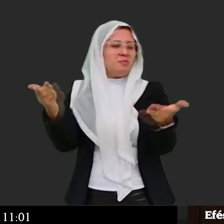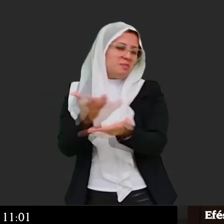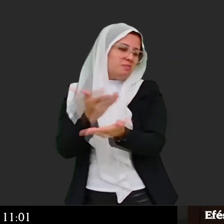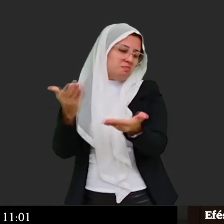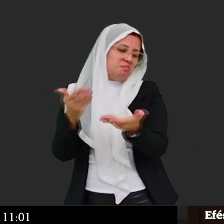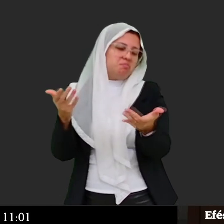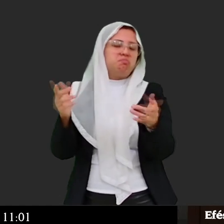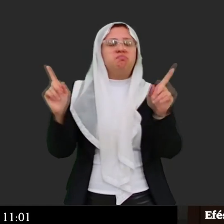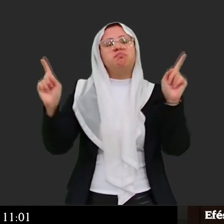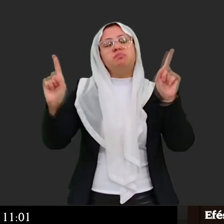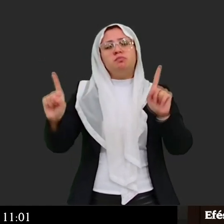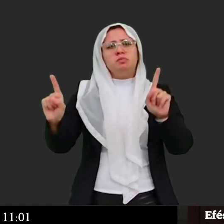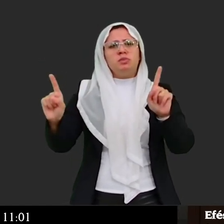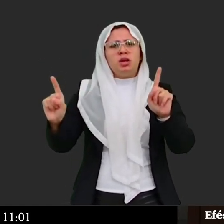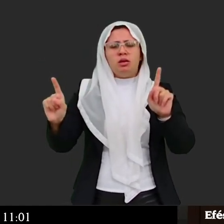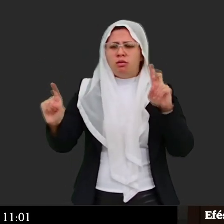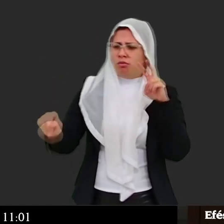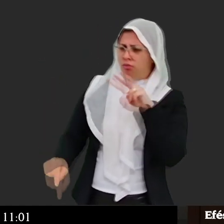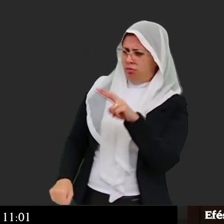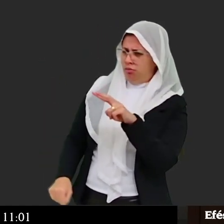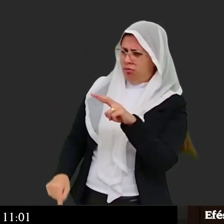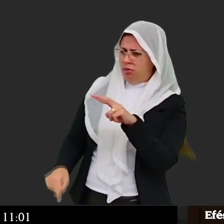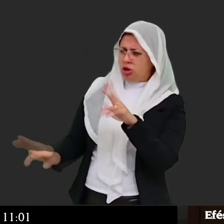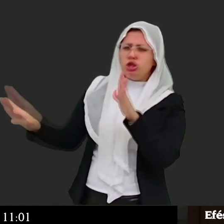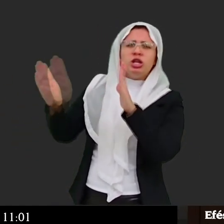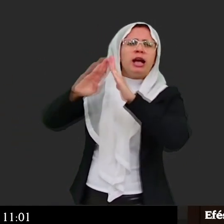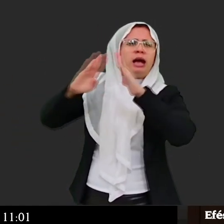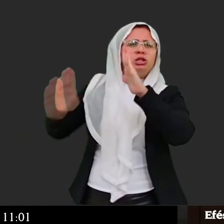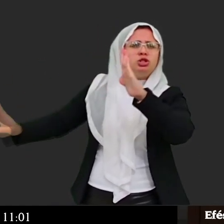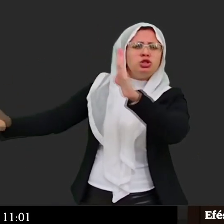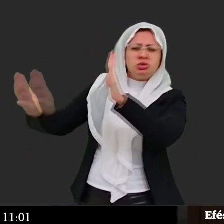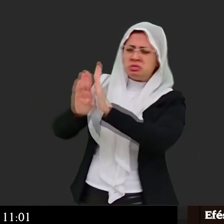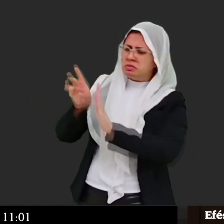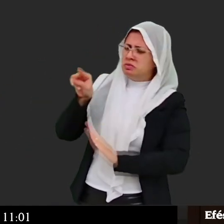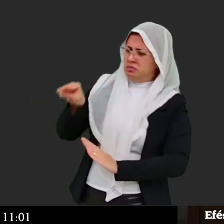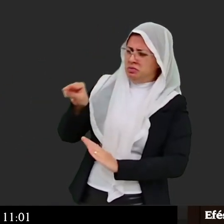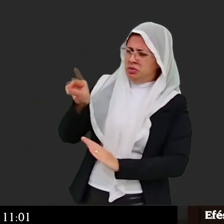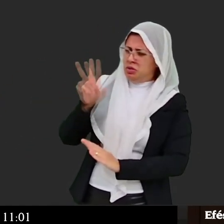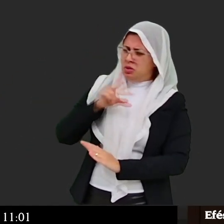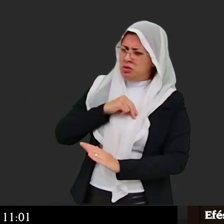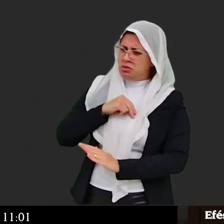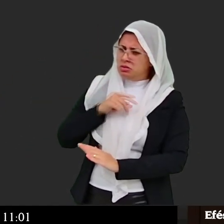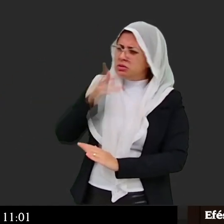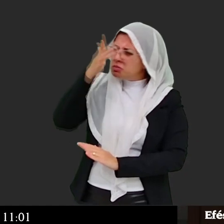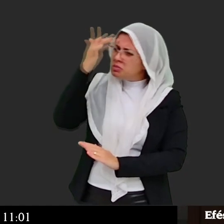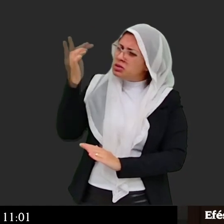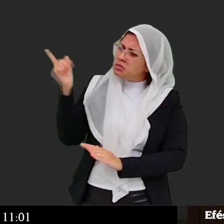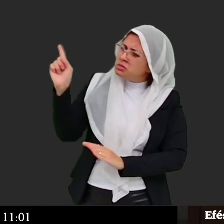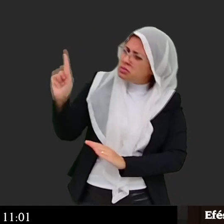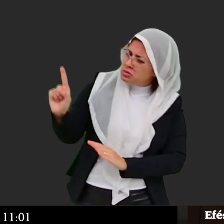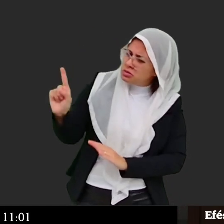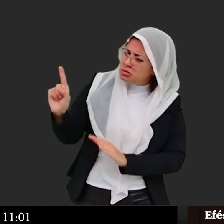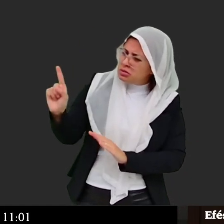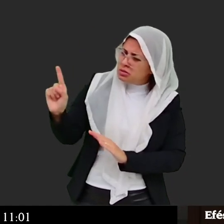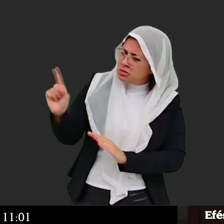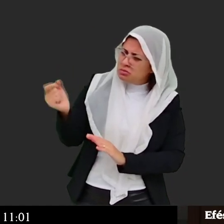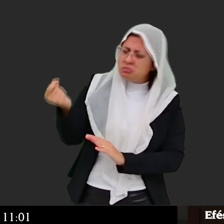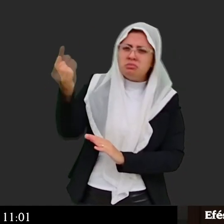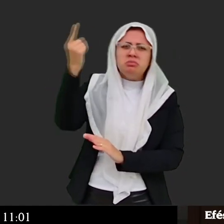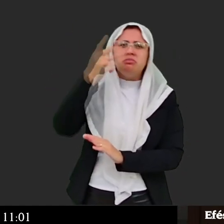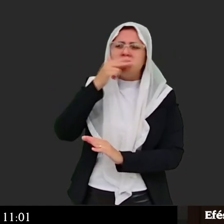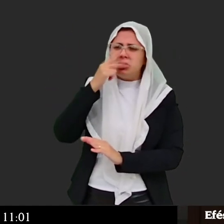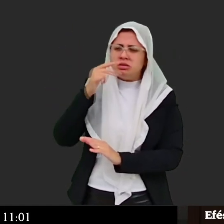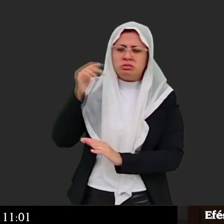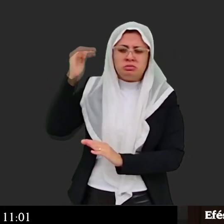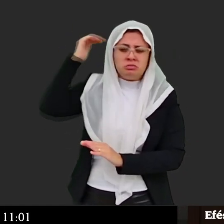vice-versa, encontra lá uma pessoa esquisita, estranha, feia, que ele sabe que essa pessoa é de má